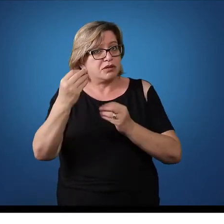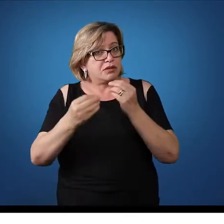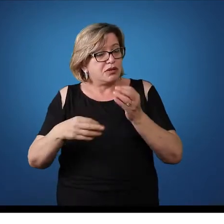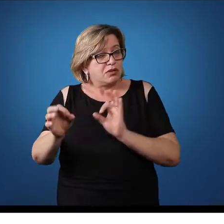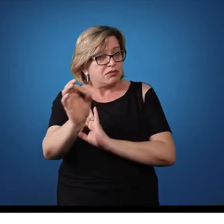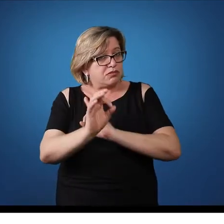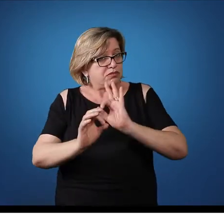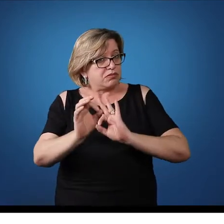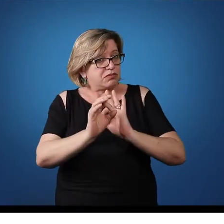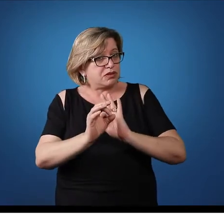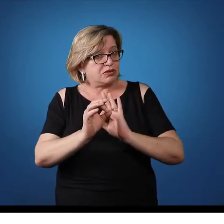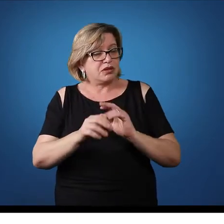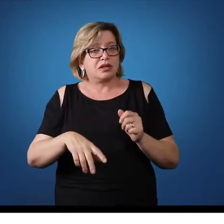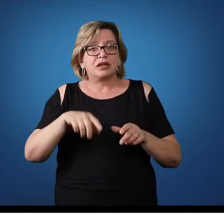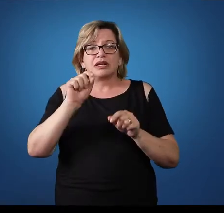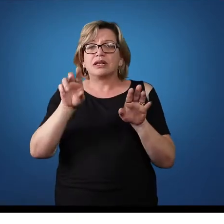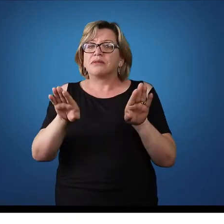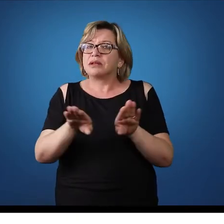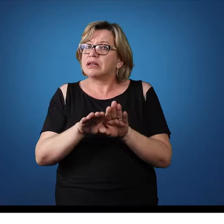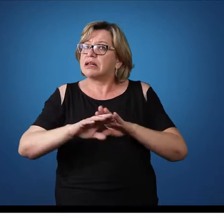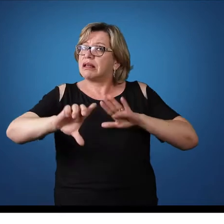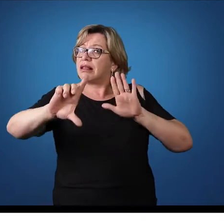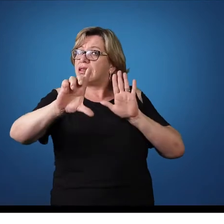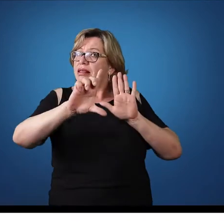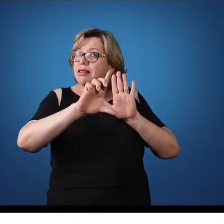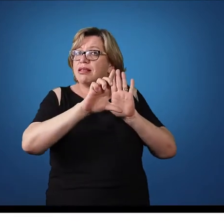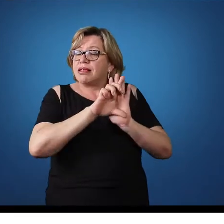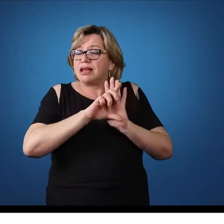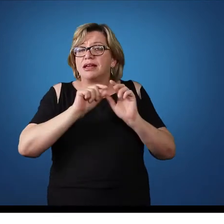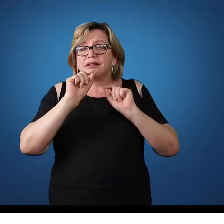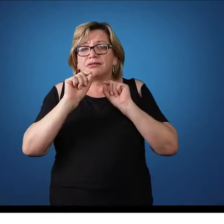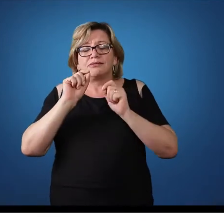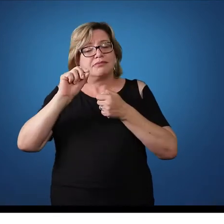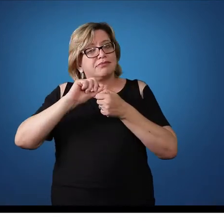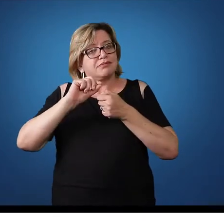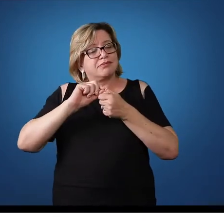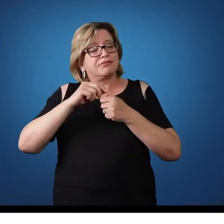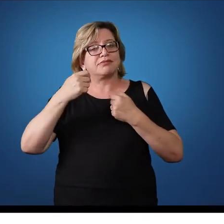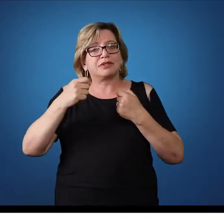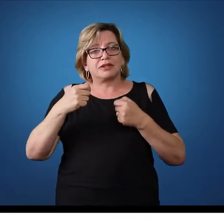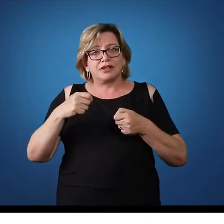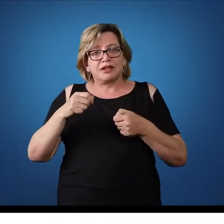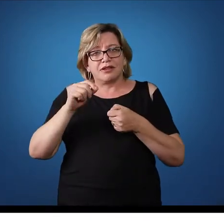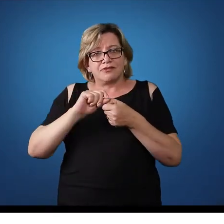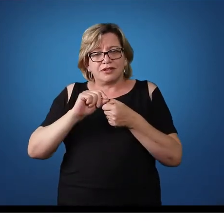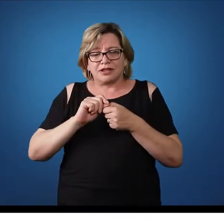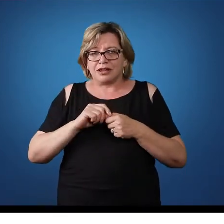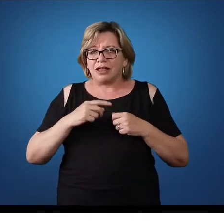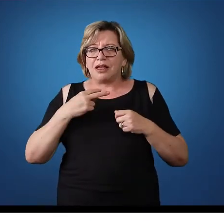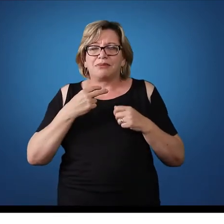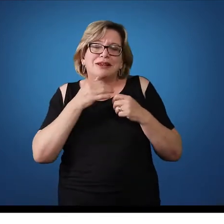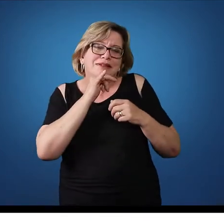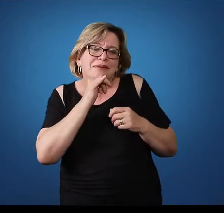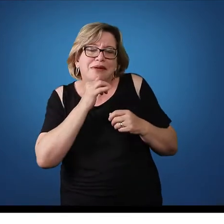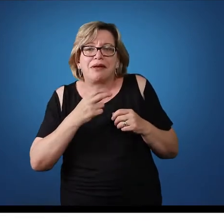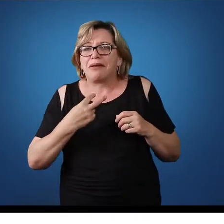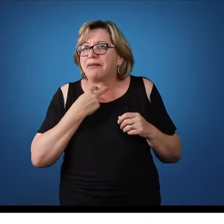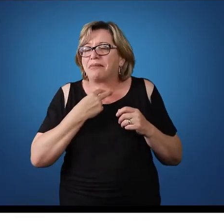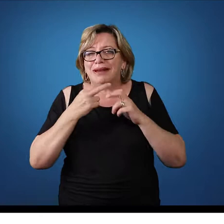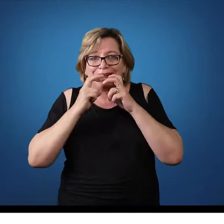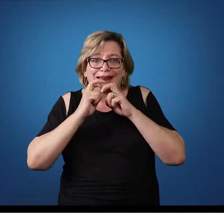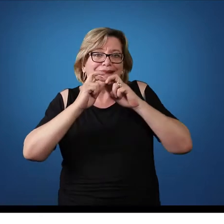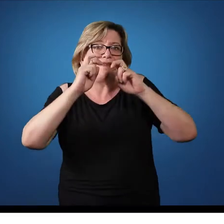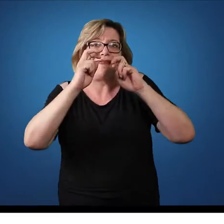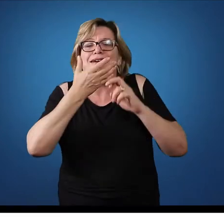conduta. Norma significa leis, coisas que você deve fazer, né? Não gritar com seu pai, né? E assim